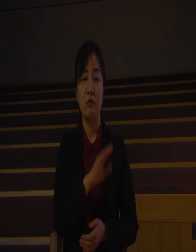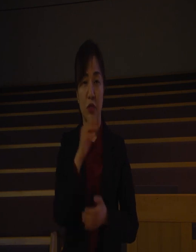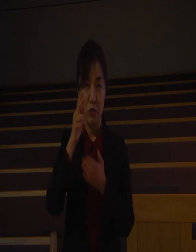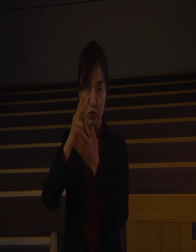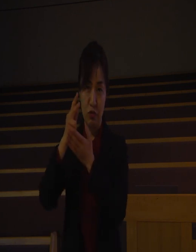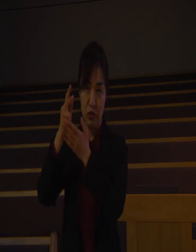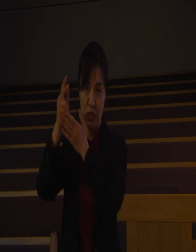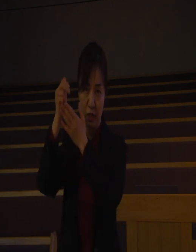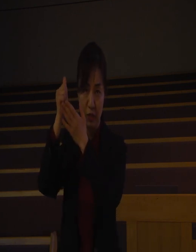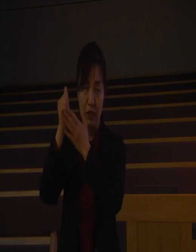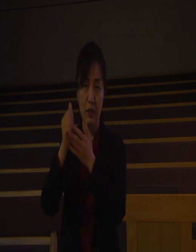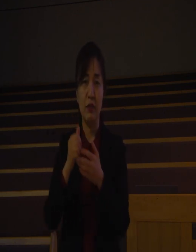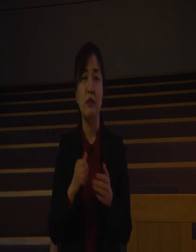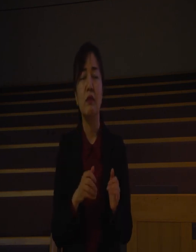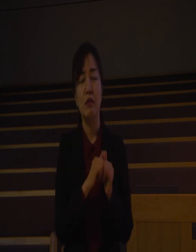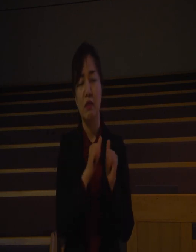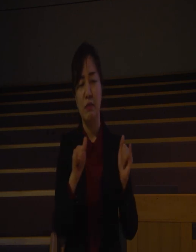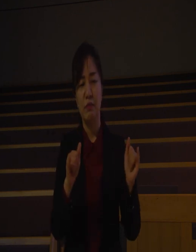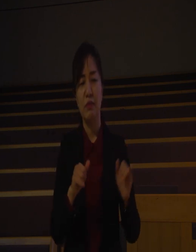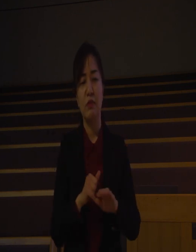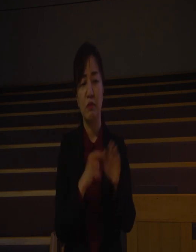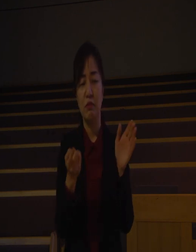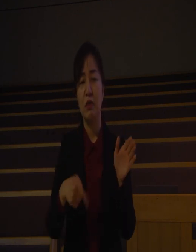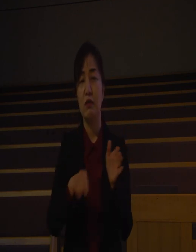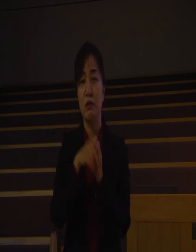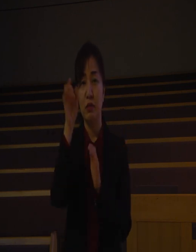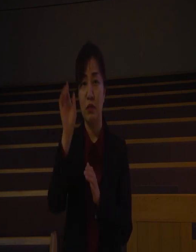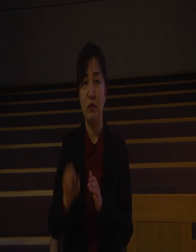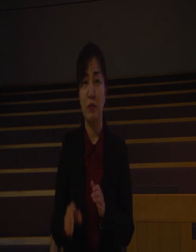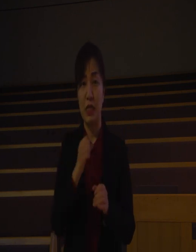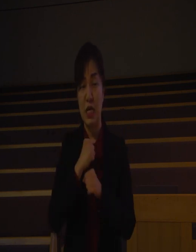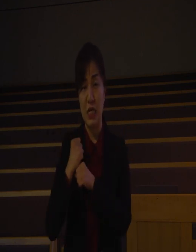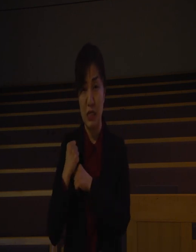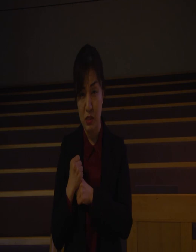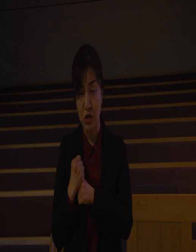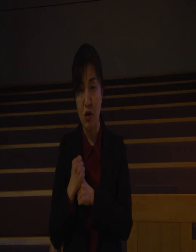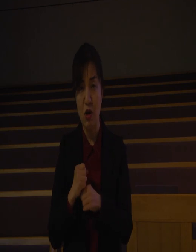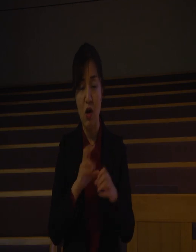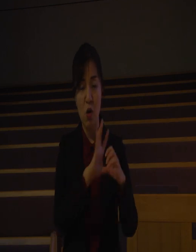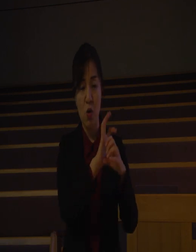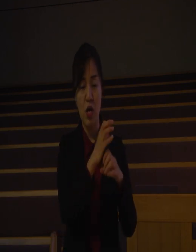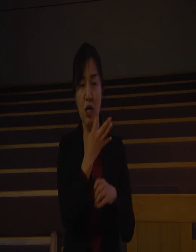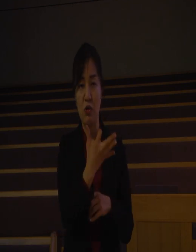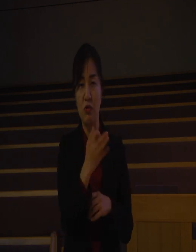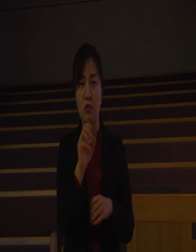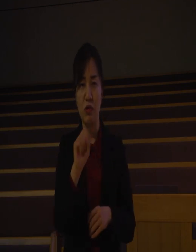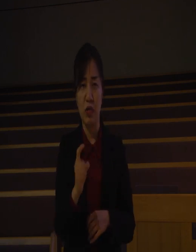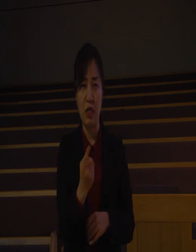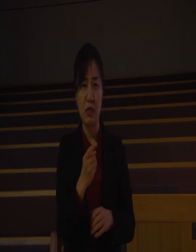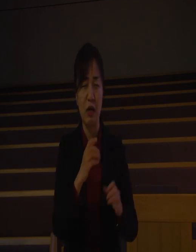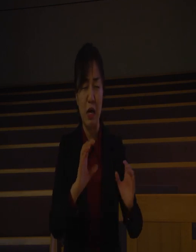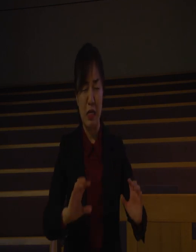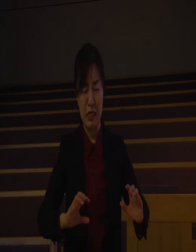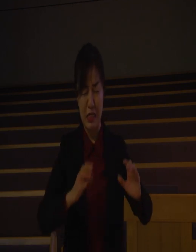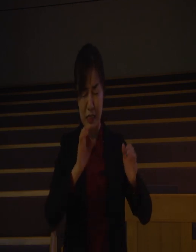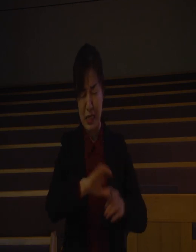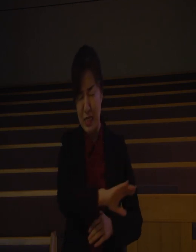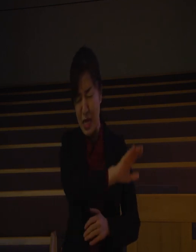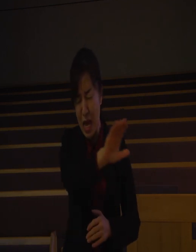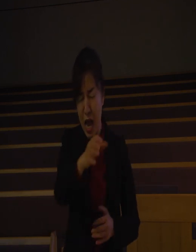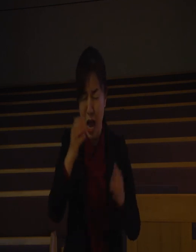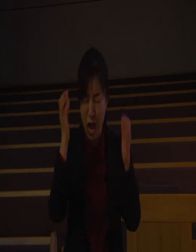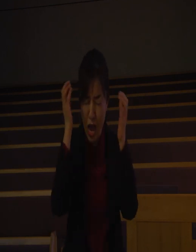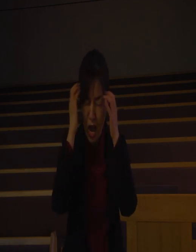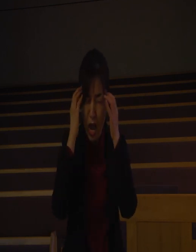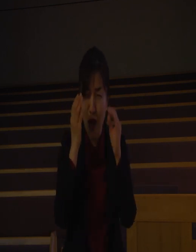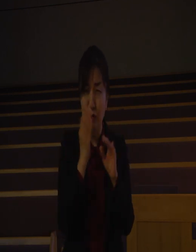우리 주님께서 인류를 위하여 십자가를 지셨습니다. 코로나19로 인해서 지금 온 인류가 말할 수 없는 고통 속에